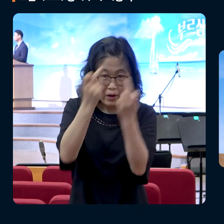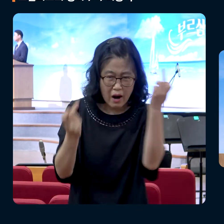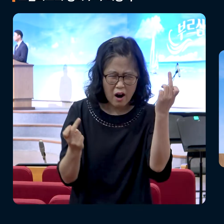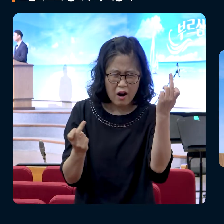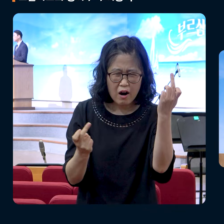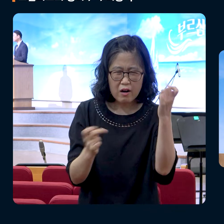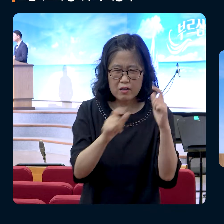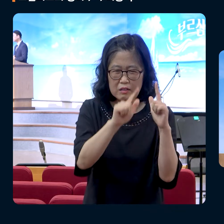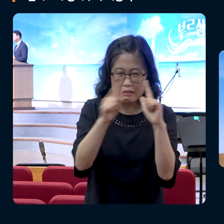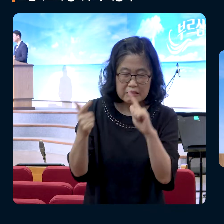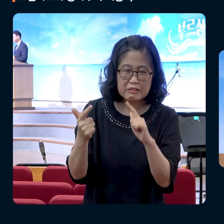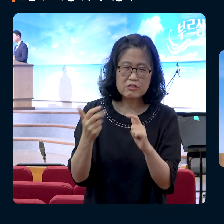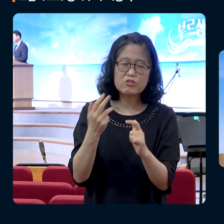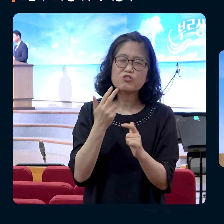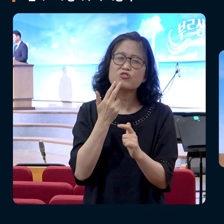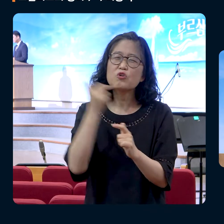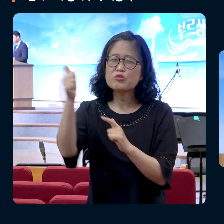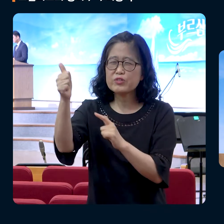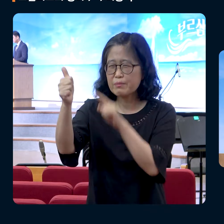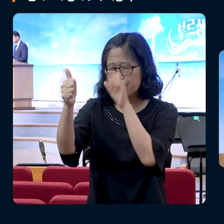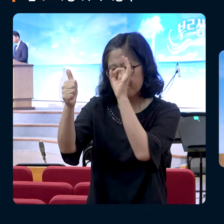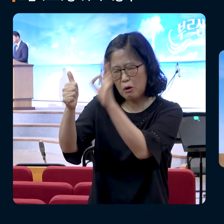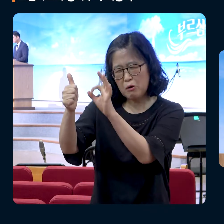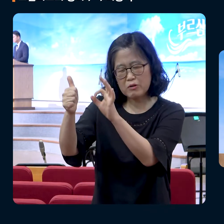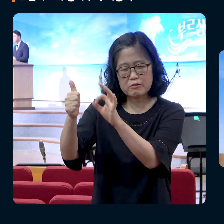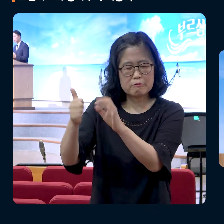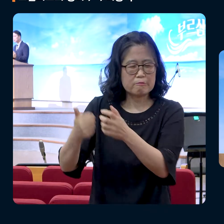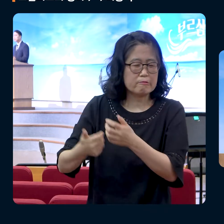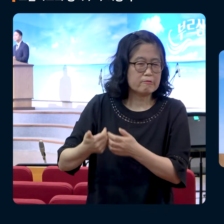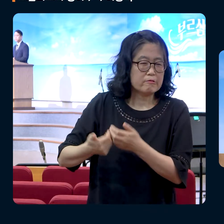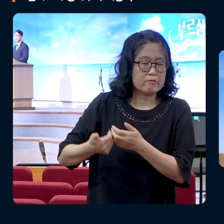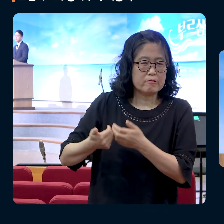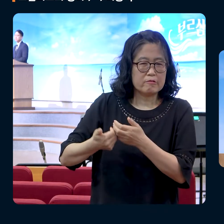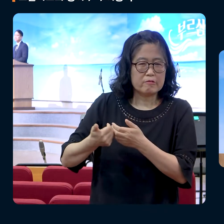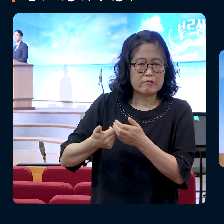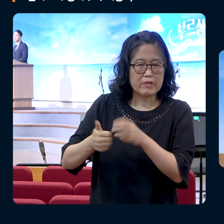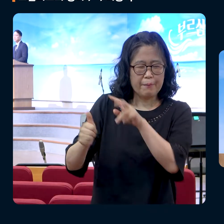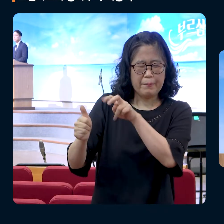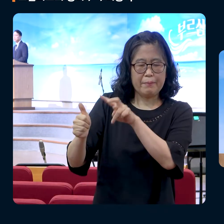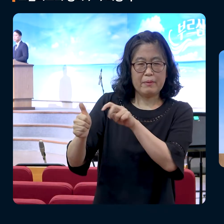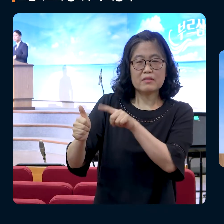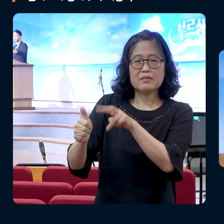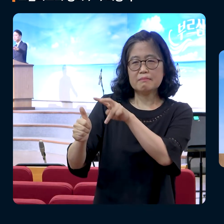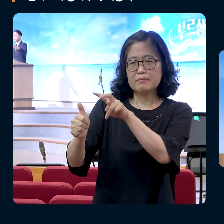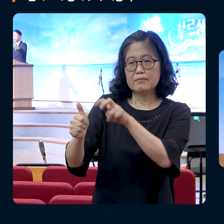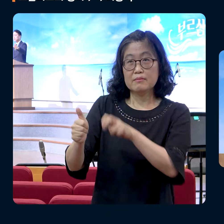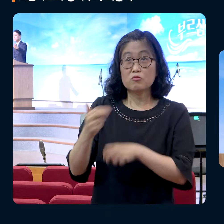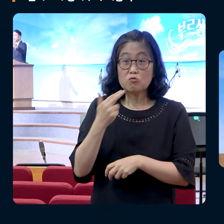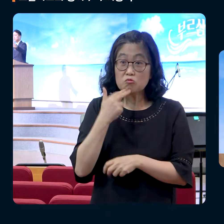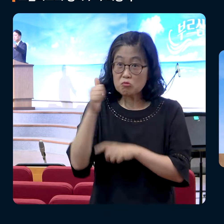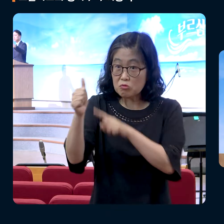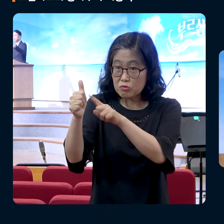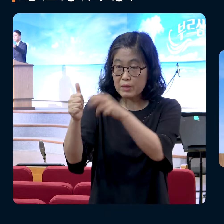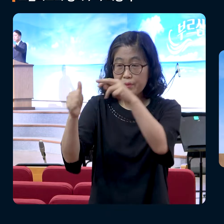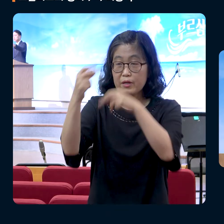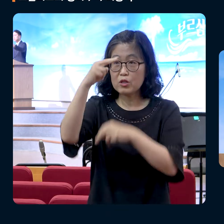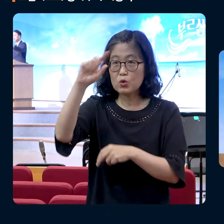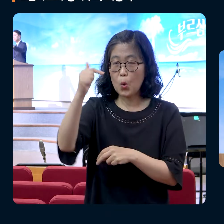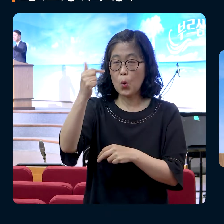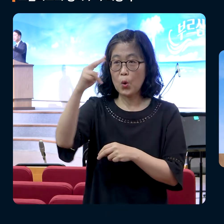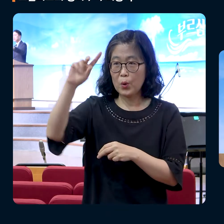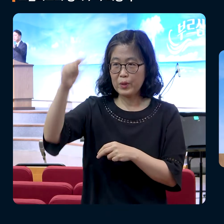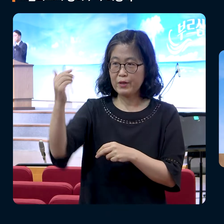좀 감정이 그렇게 좋은 편은 아니었던 것 같습니다. 얼마나 좋지 않았던지 요셉이 이제 도단에 이렇게 들어와서